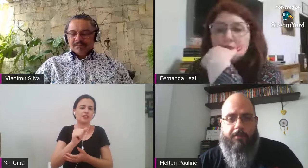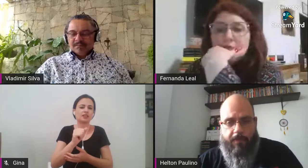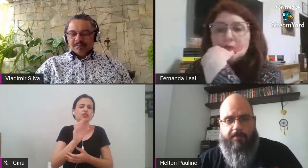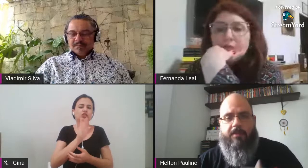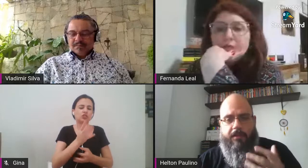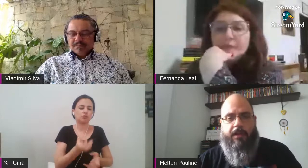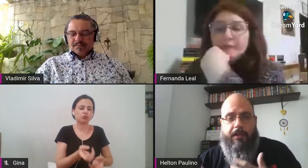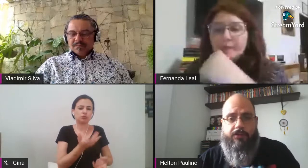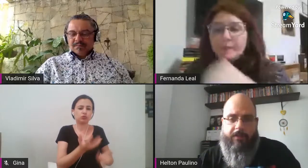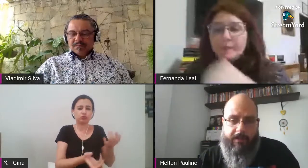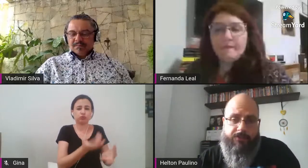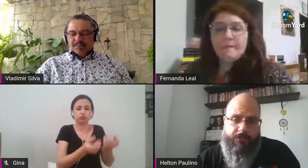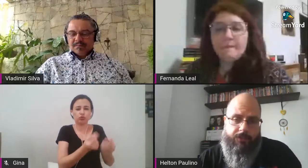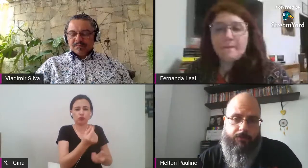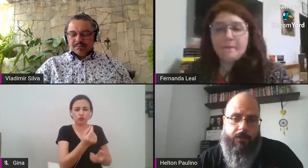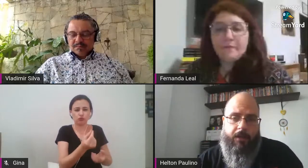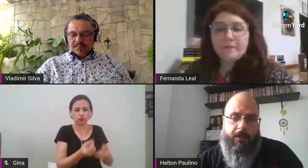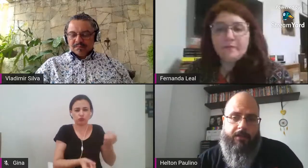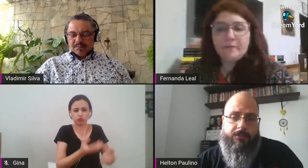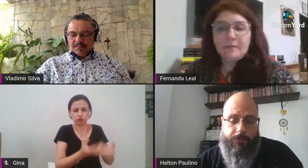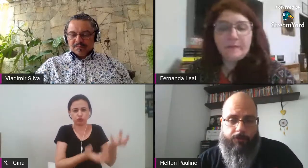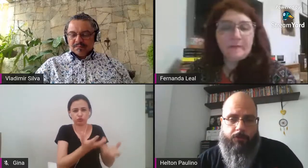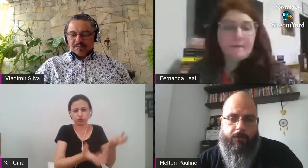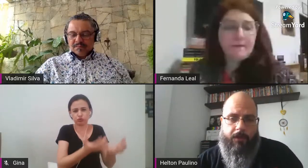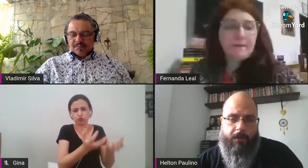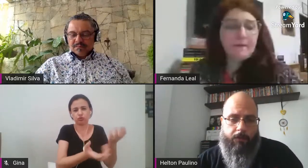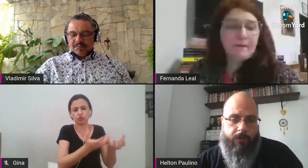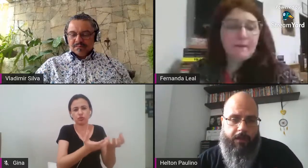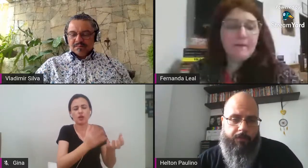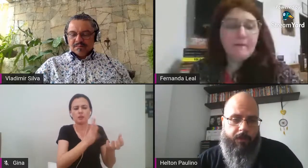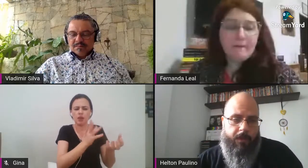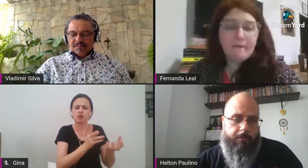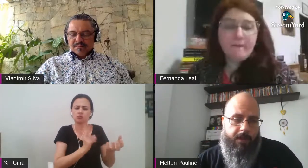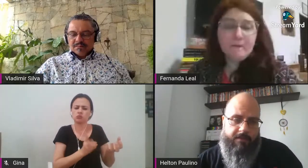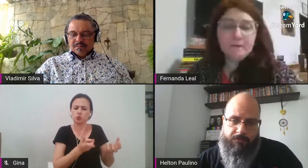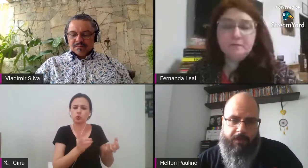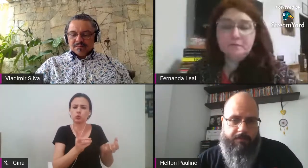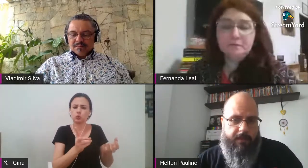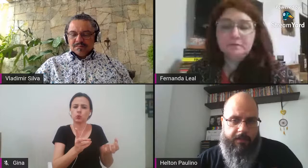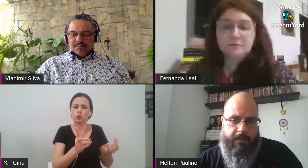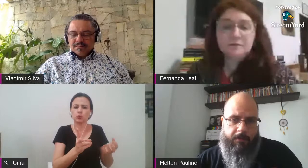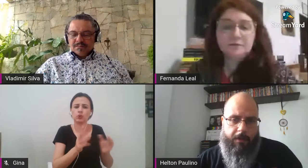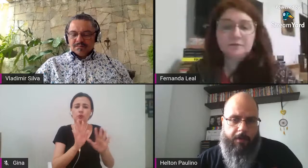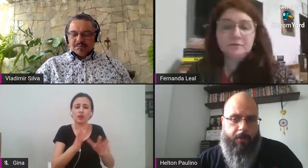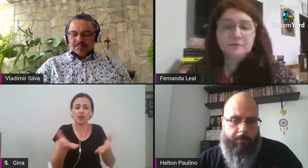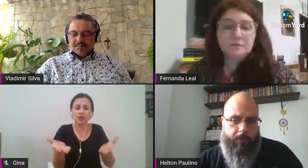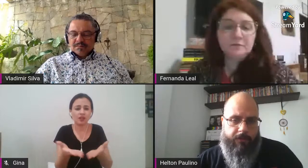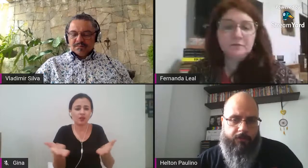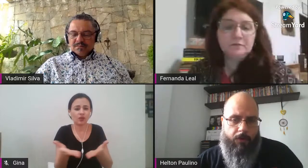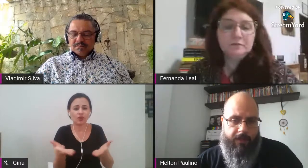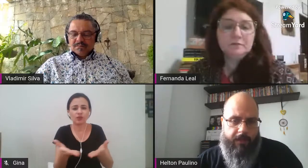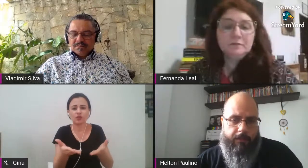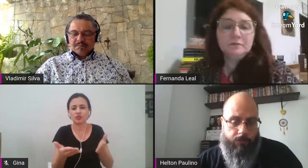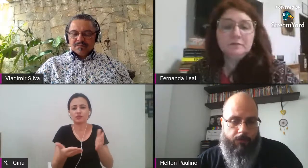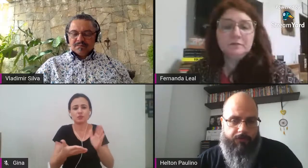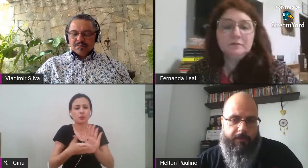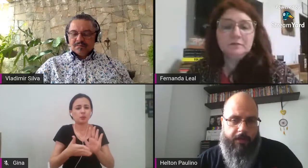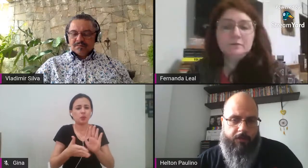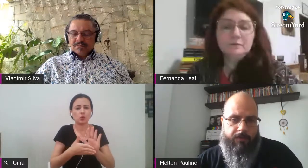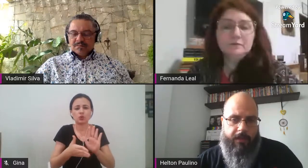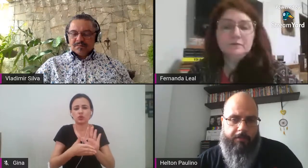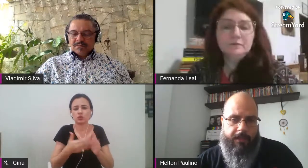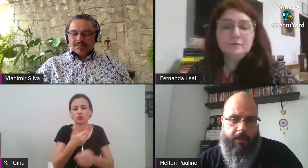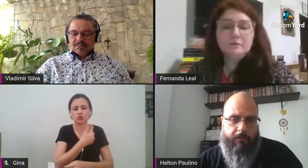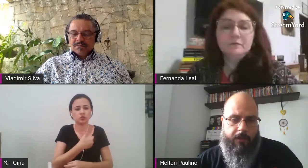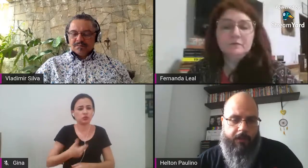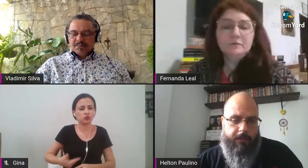foi perdida, mesmo assim resistiu ao tempo, mas infelizmente não é uma proposta do governo,